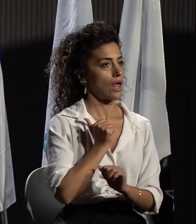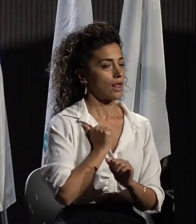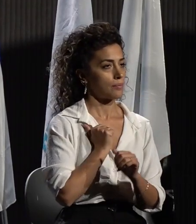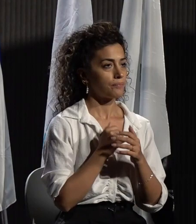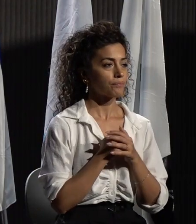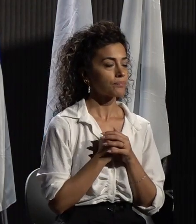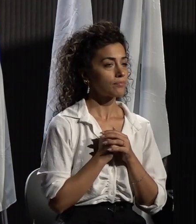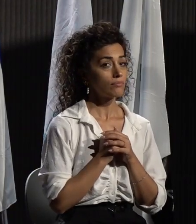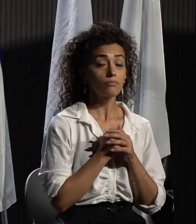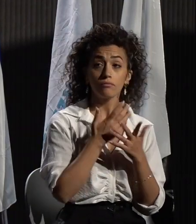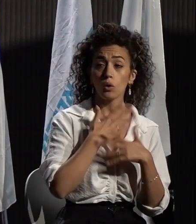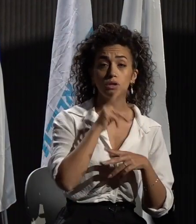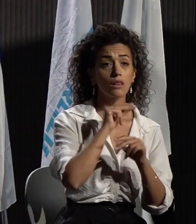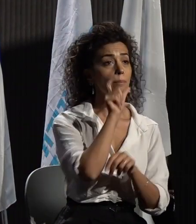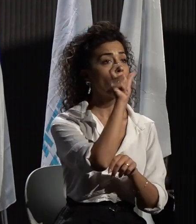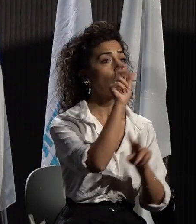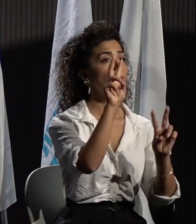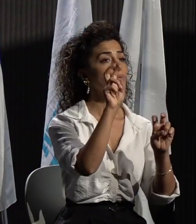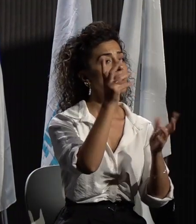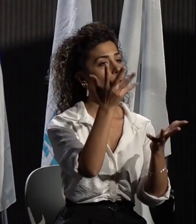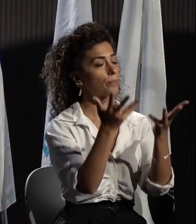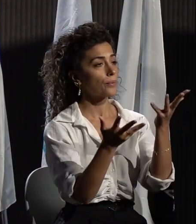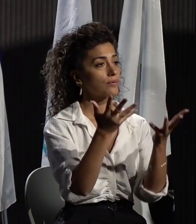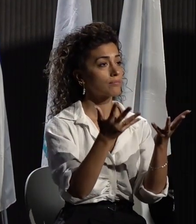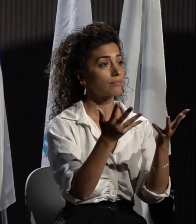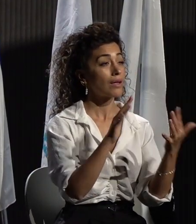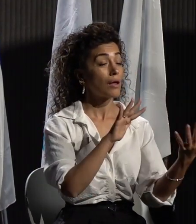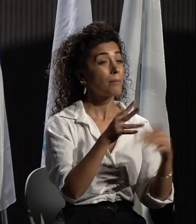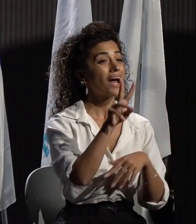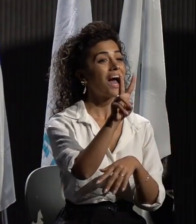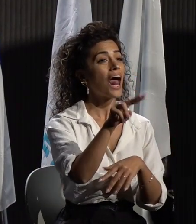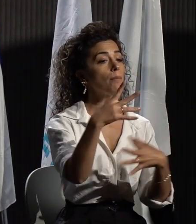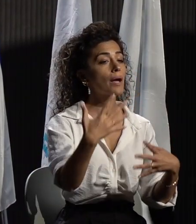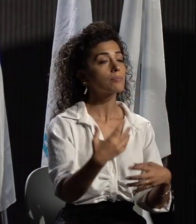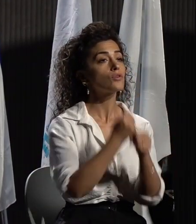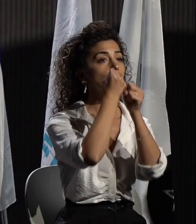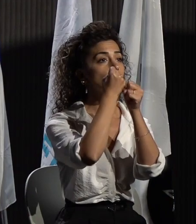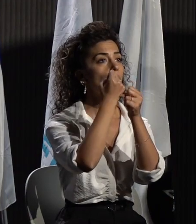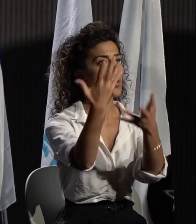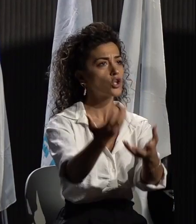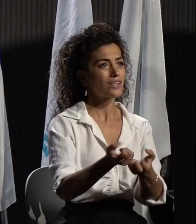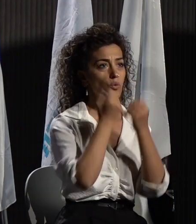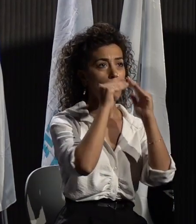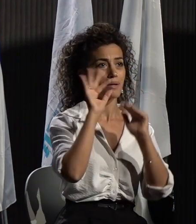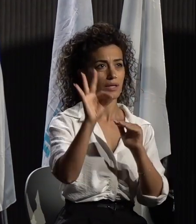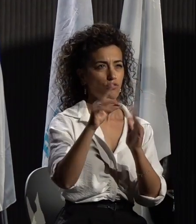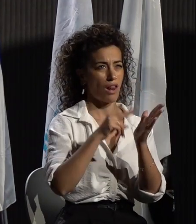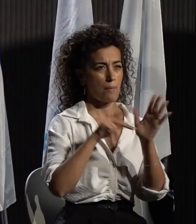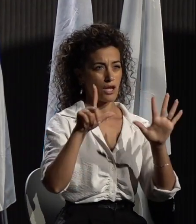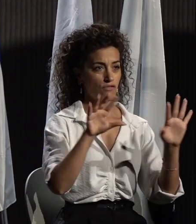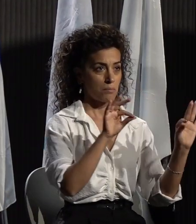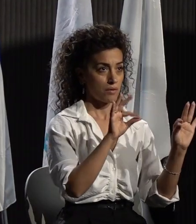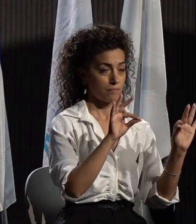ואם מדובר על פרופורציה, קרוב ל-2,000 ניצולים פונו מבתיהם בשבעה באוקטובר, מהם